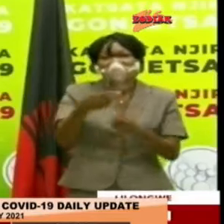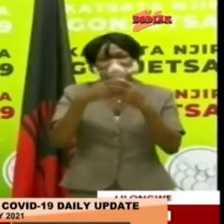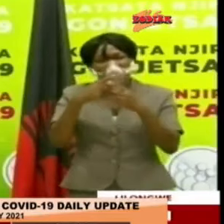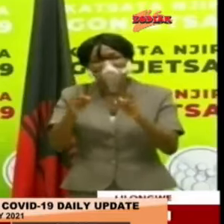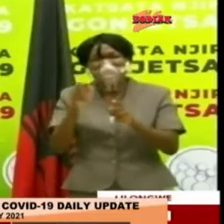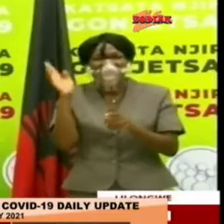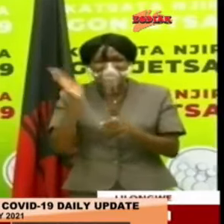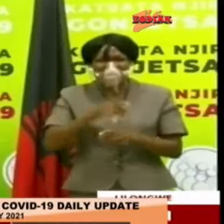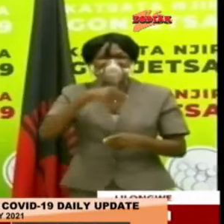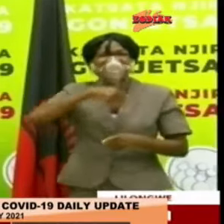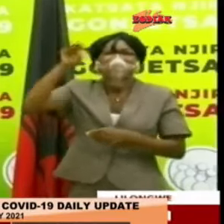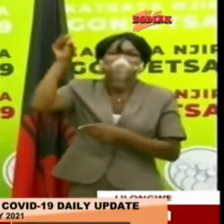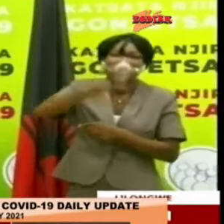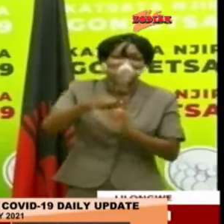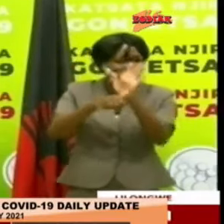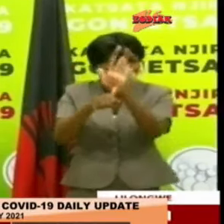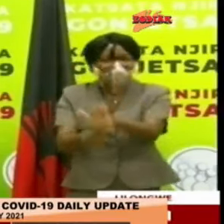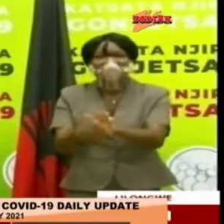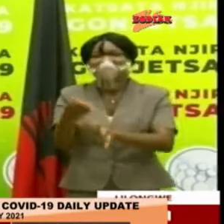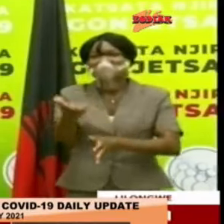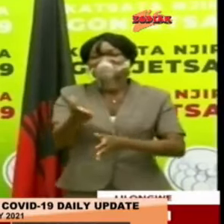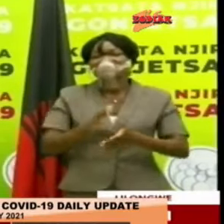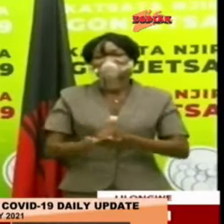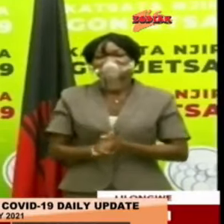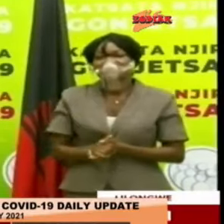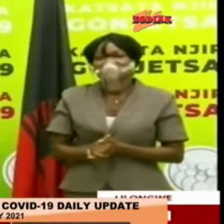dagwire tili pomwepo komanso pali